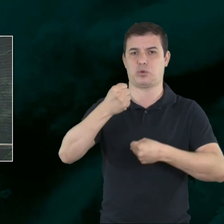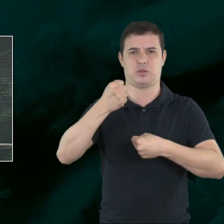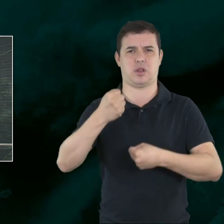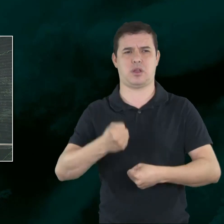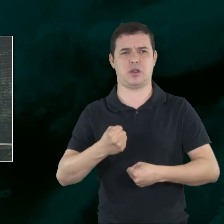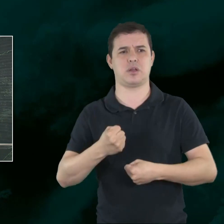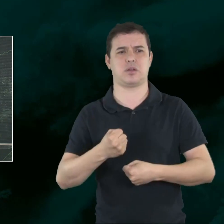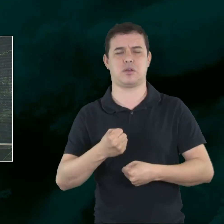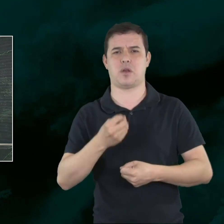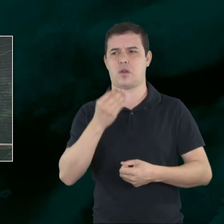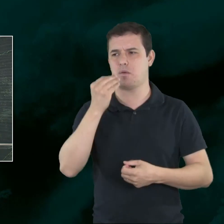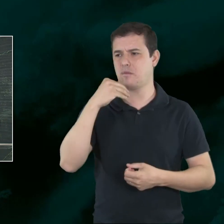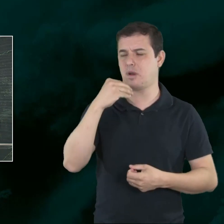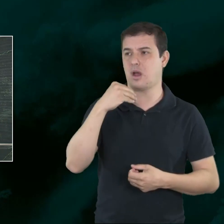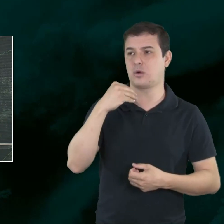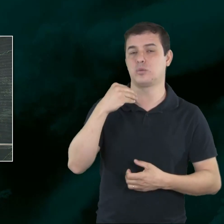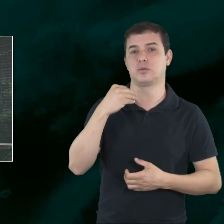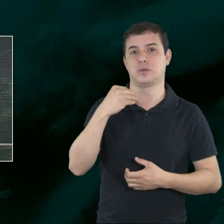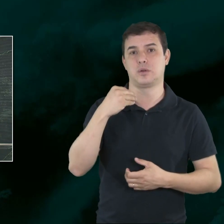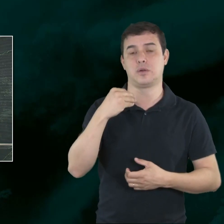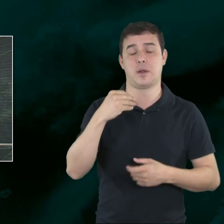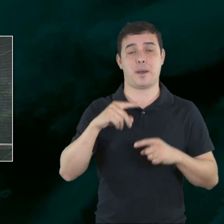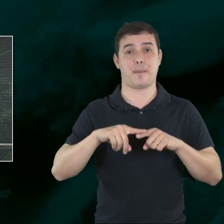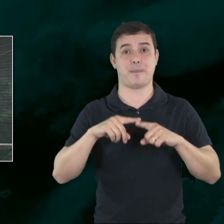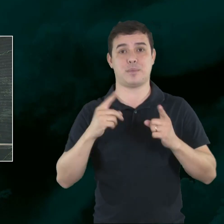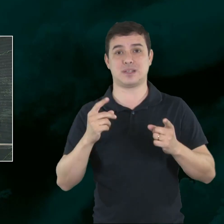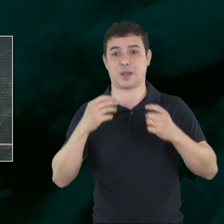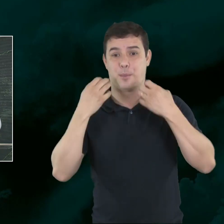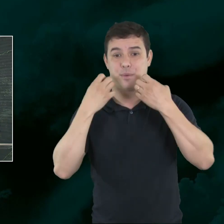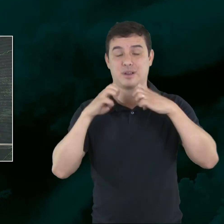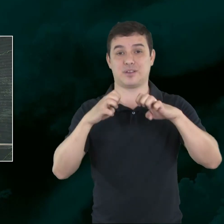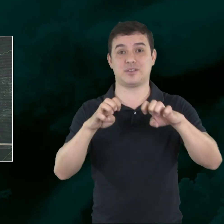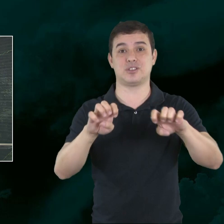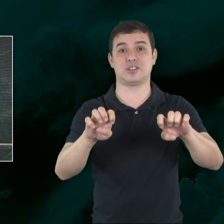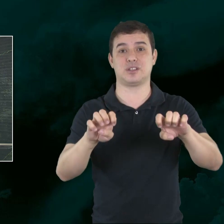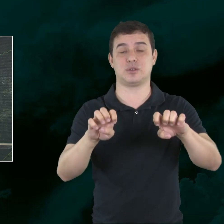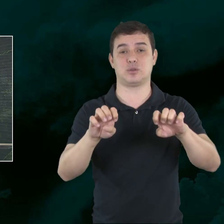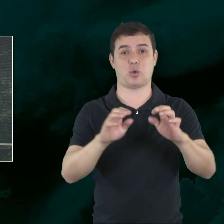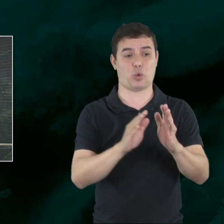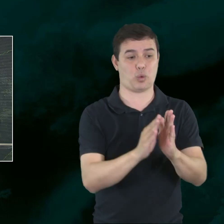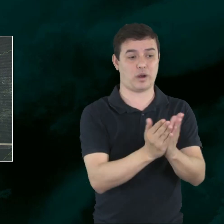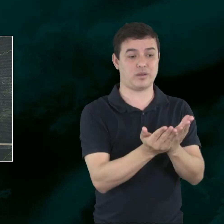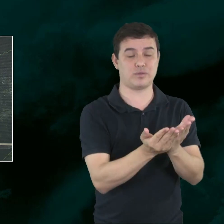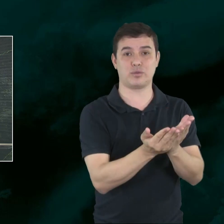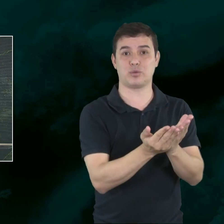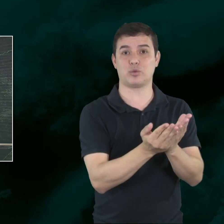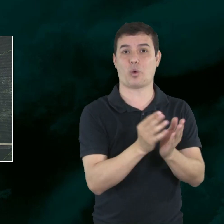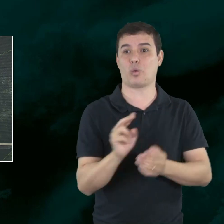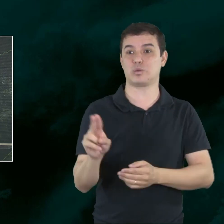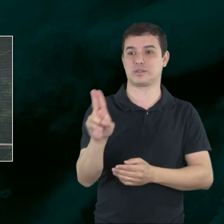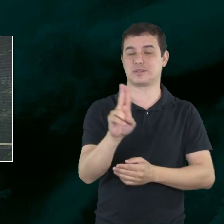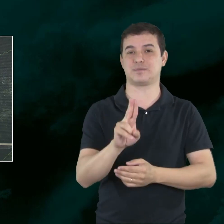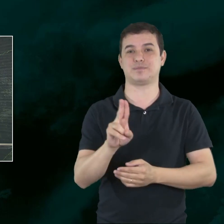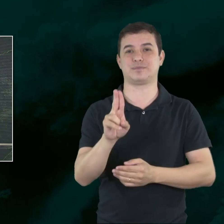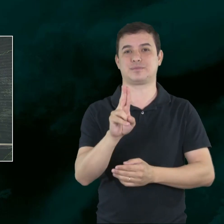grupo, queridos irmãos, está pregando o evangelho do reino pelos livros, pela palavra escrita,